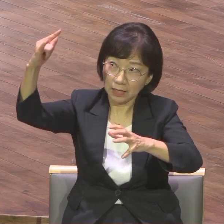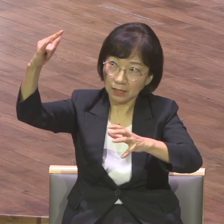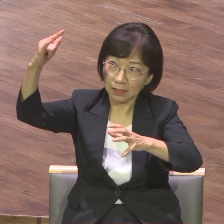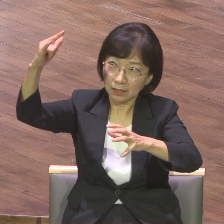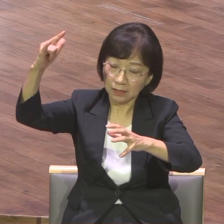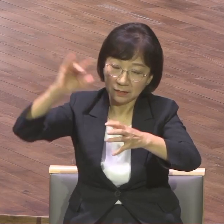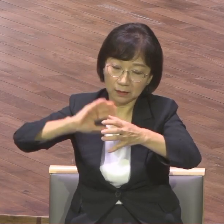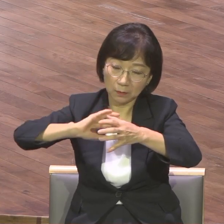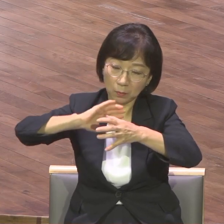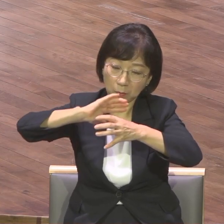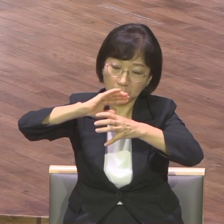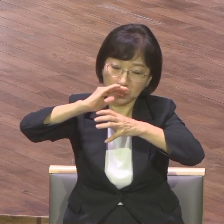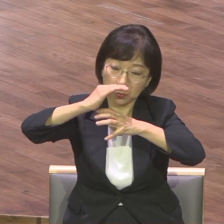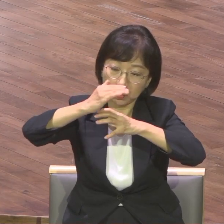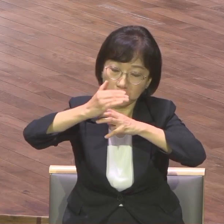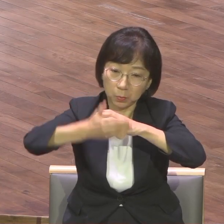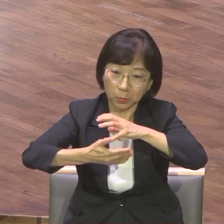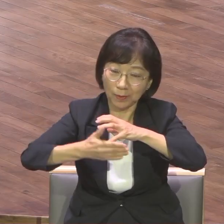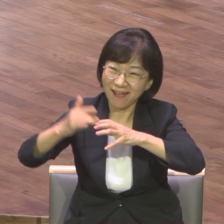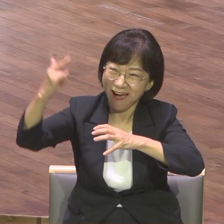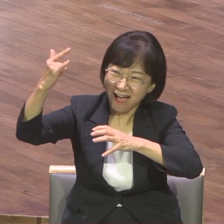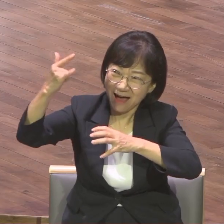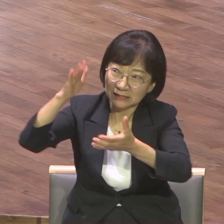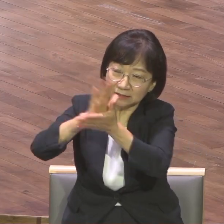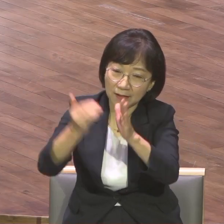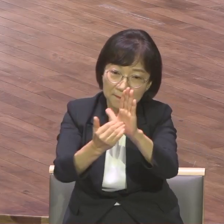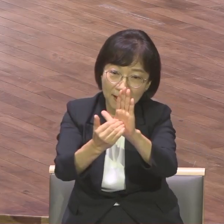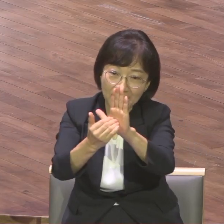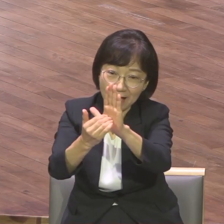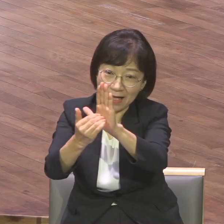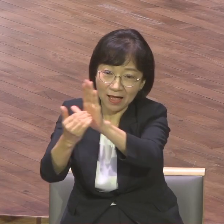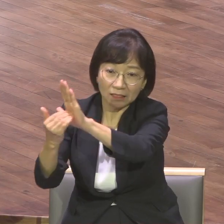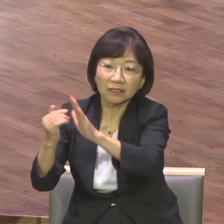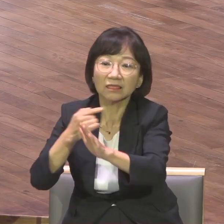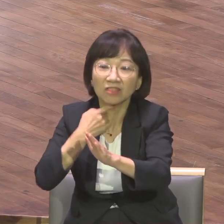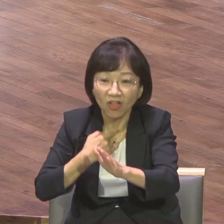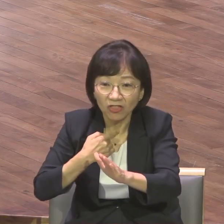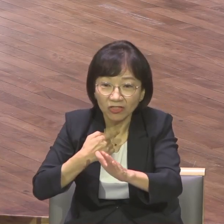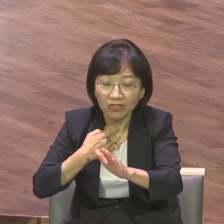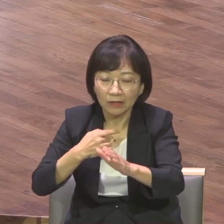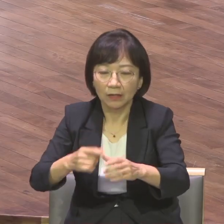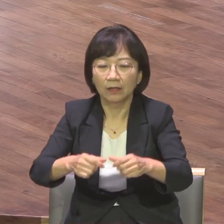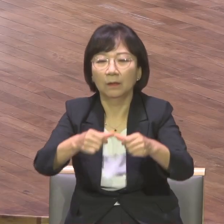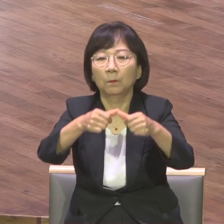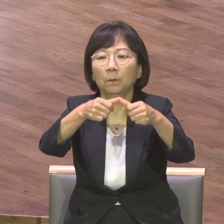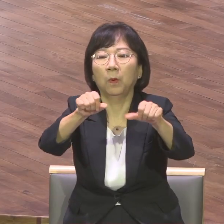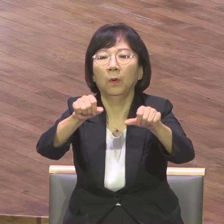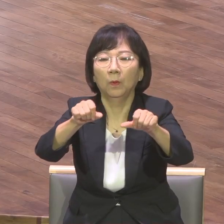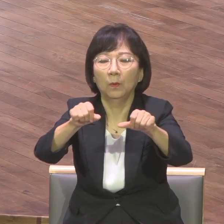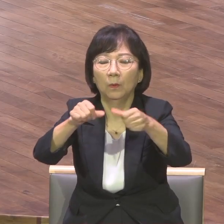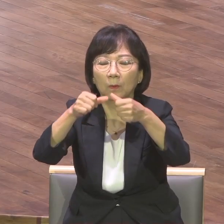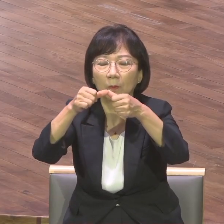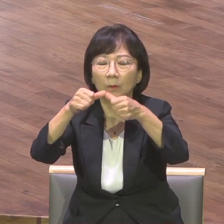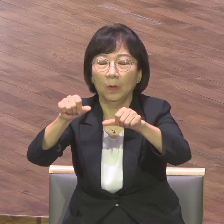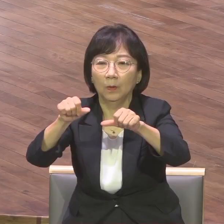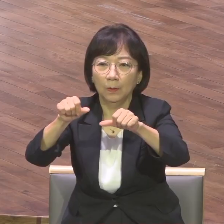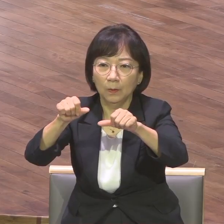이 물층이 딱 이렇게 지구만 딱 둘러싸고 있었는데